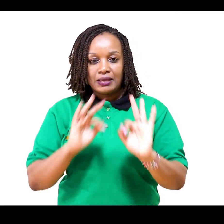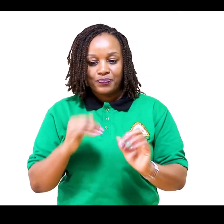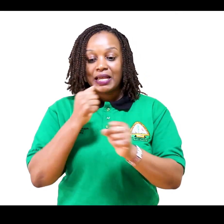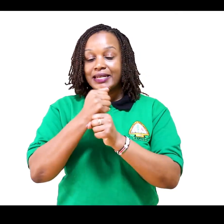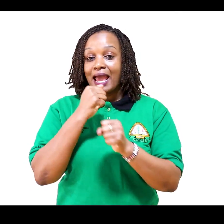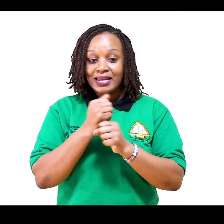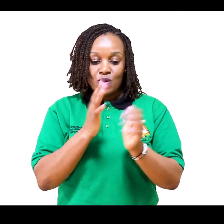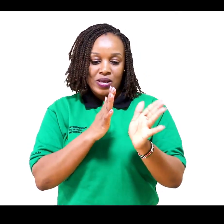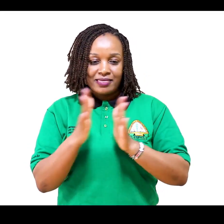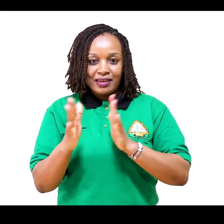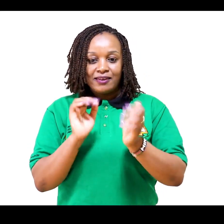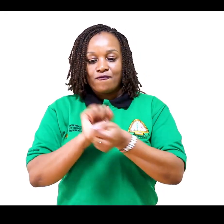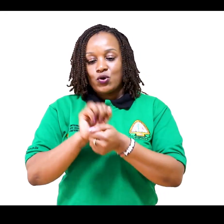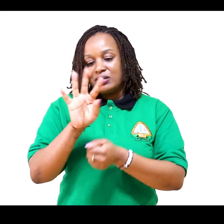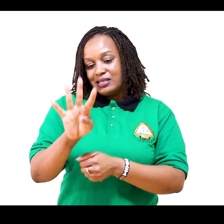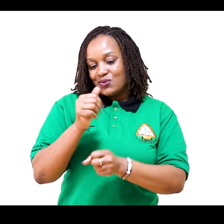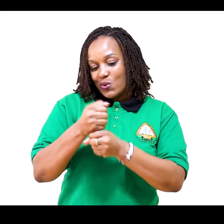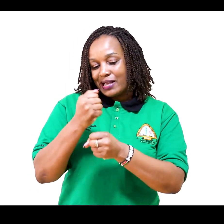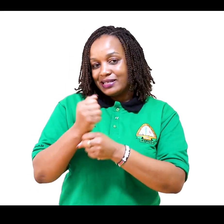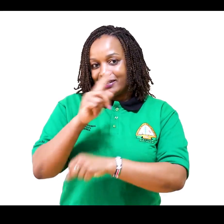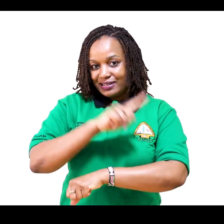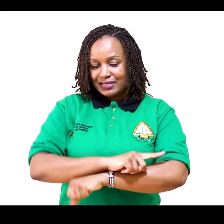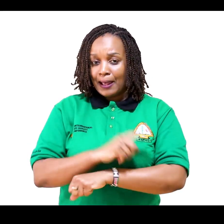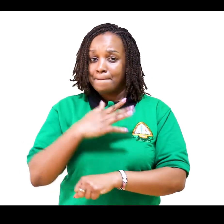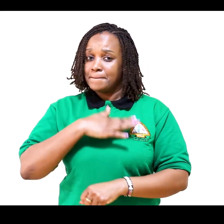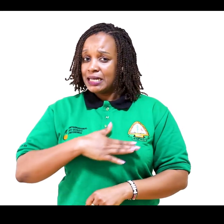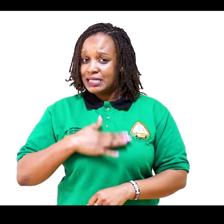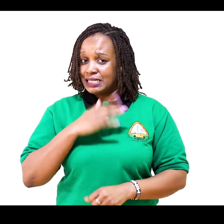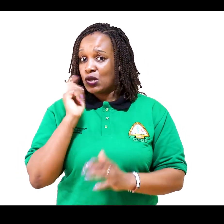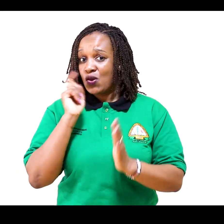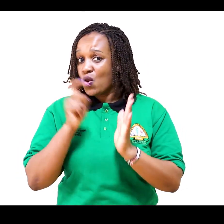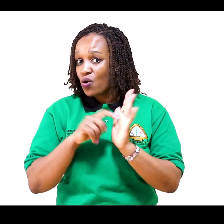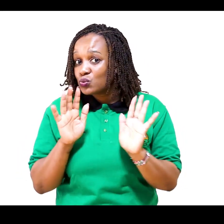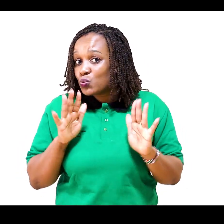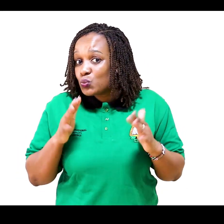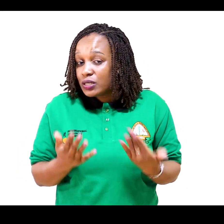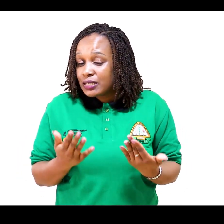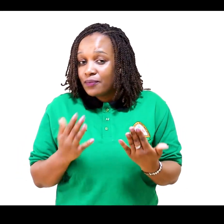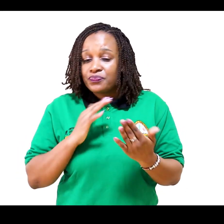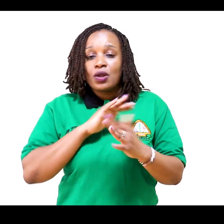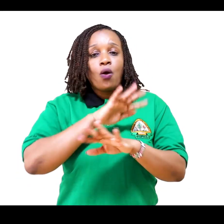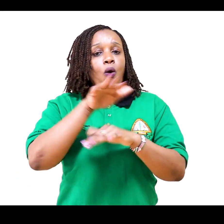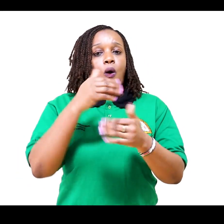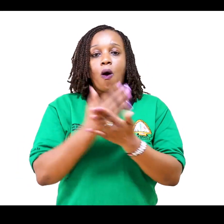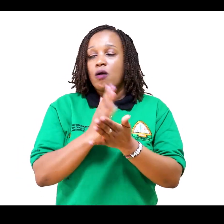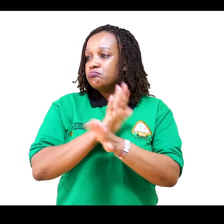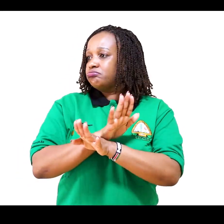na inafanywa kwa siku 14 za kazi. Tafadhali kumbuka, huduma zote za nje ya